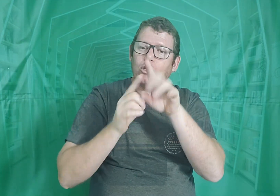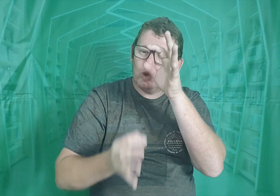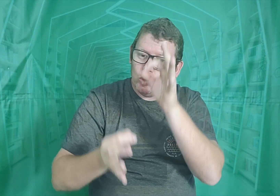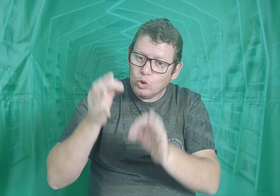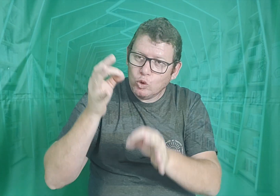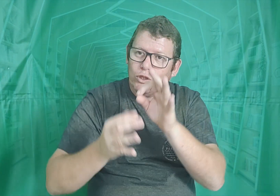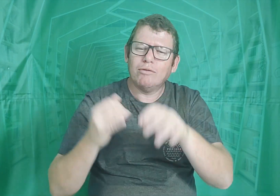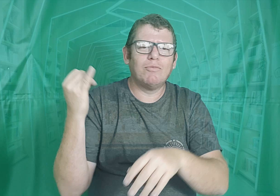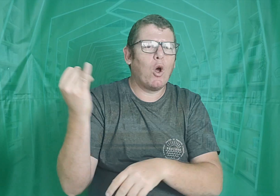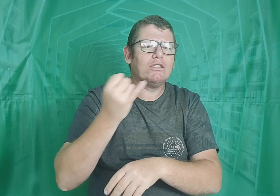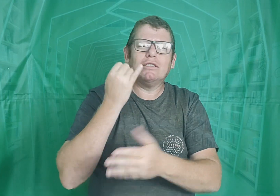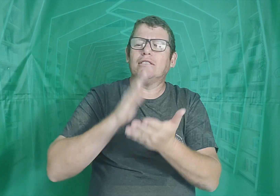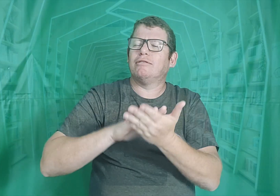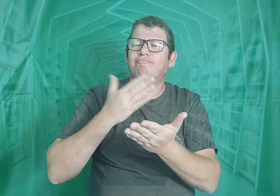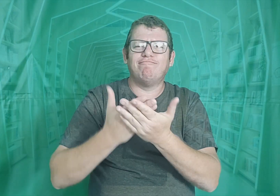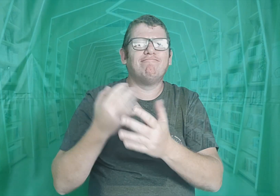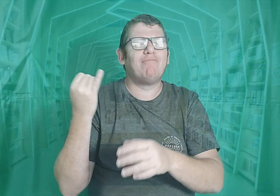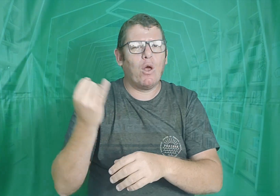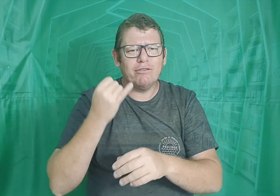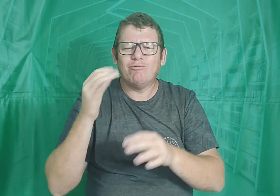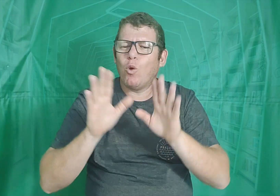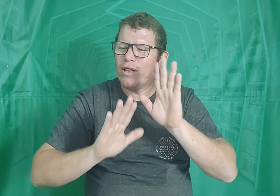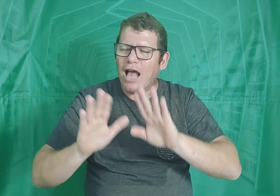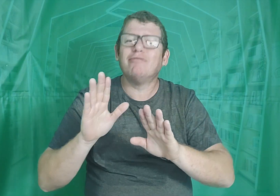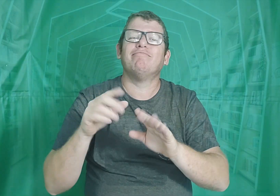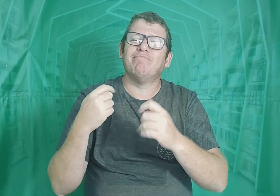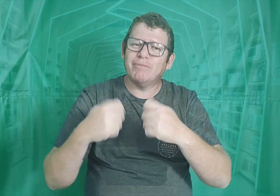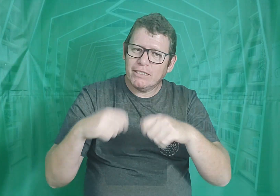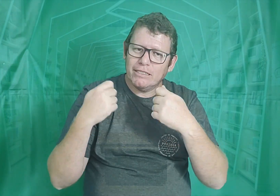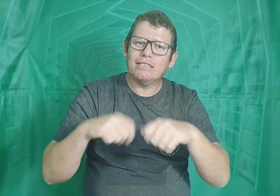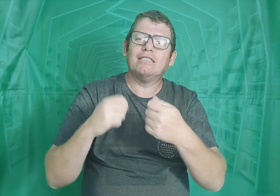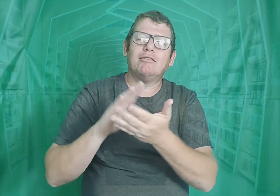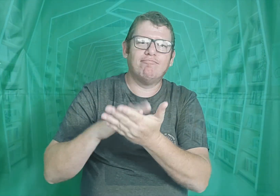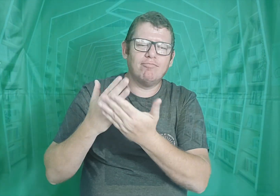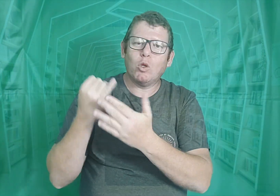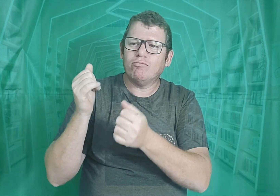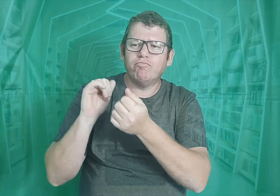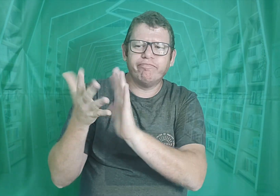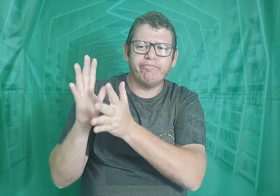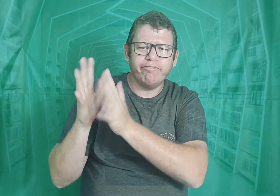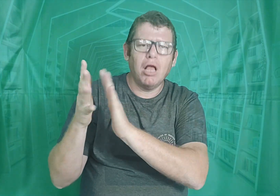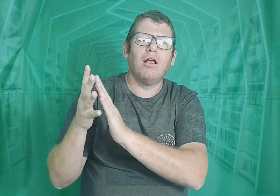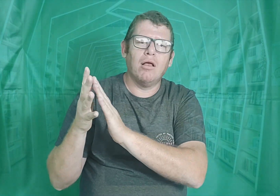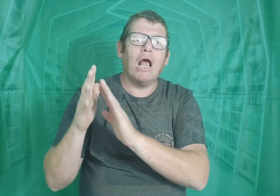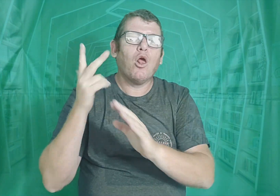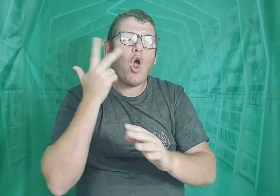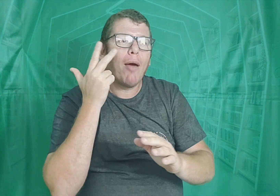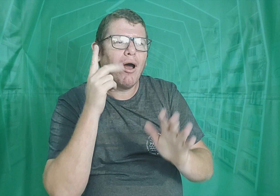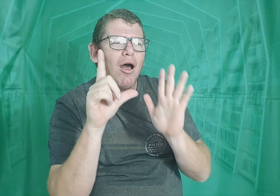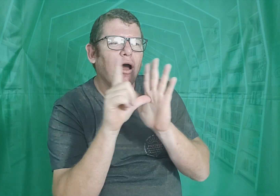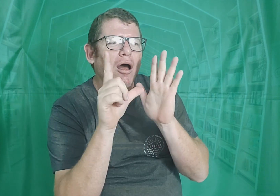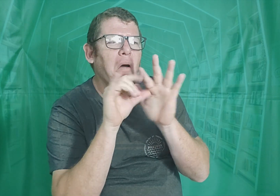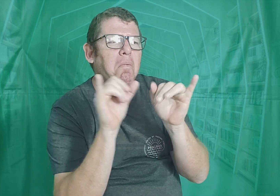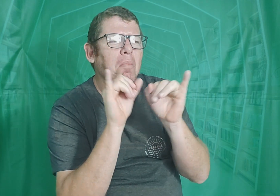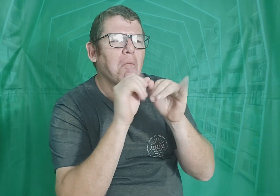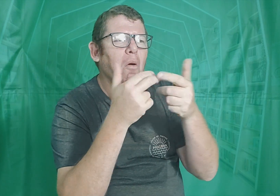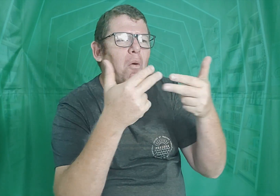em lugares como fóruns. Esses são lugares essenciais que precisam ter acessibilidade imediatamente. Enquanto conseguimos nos